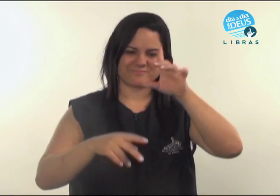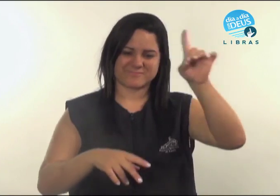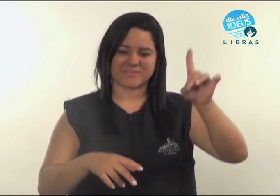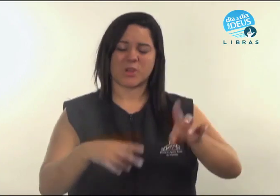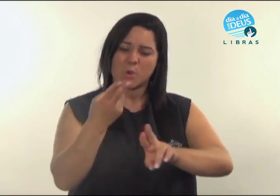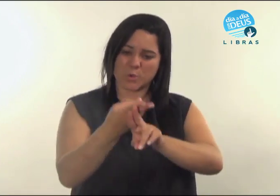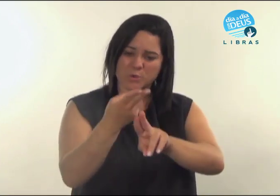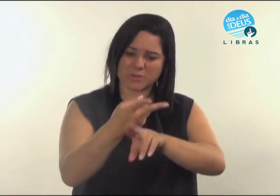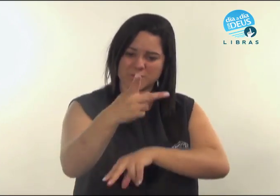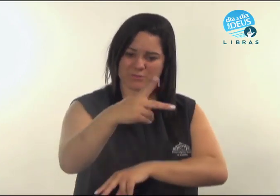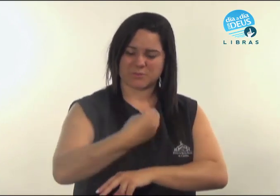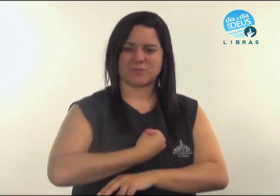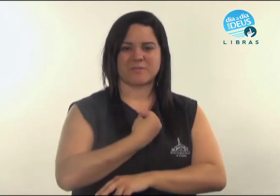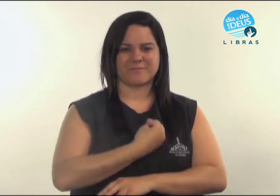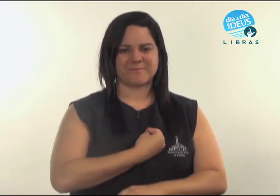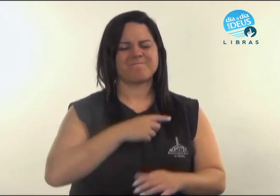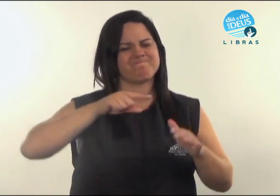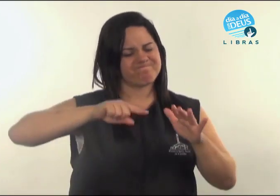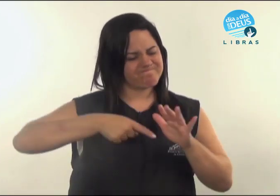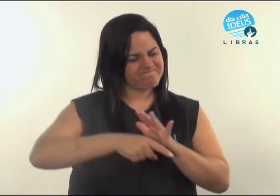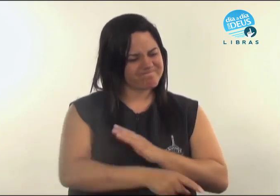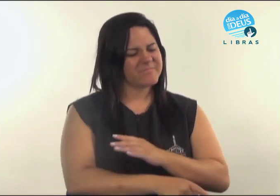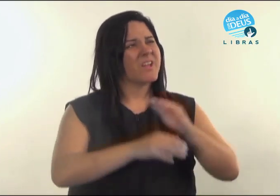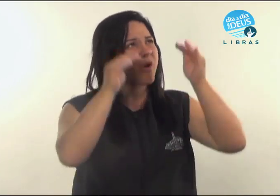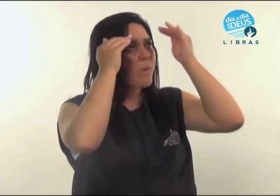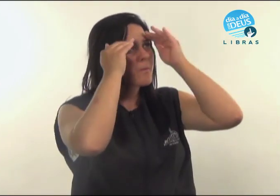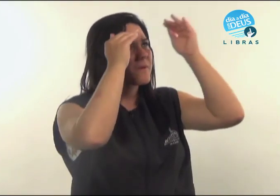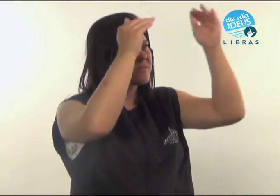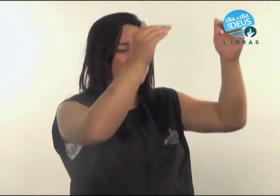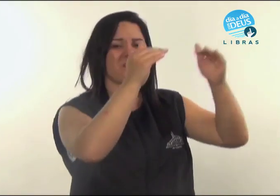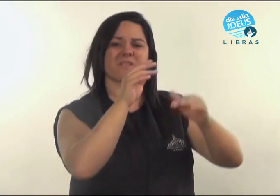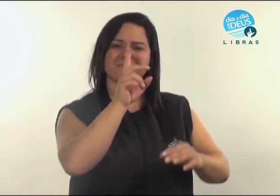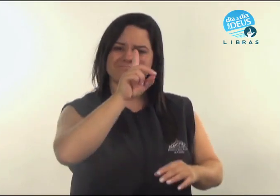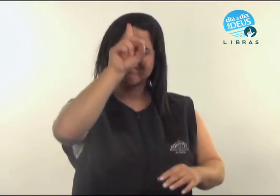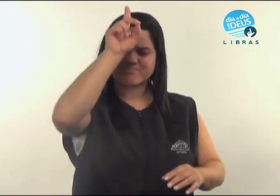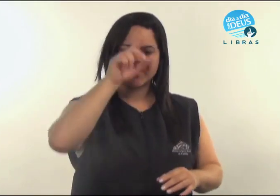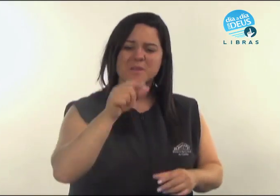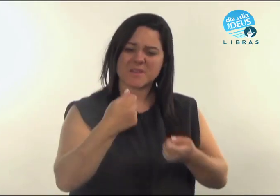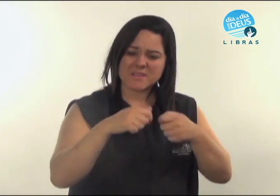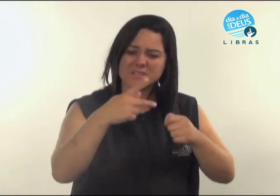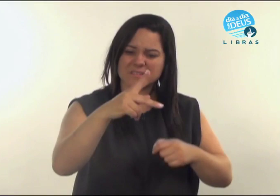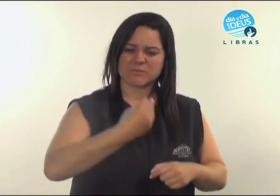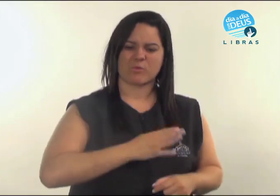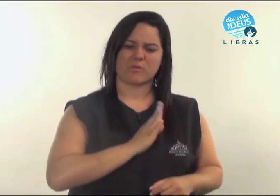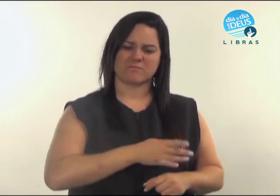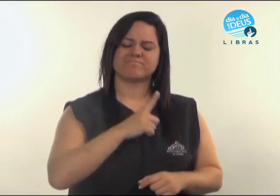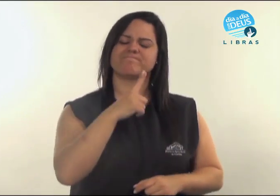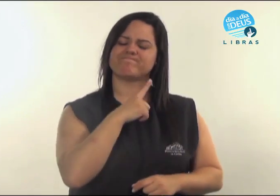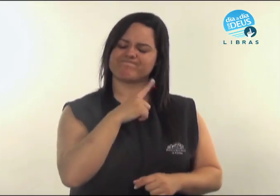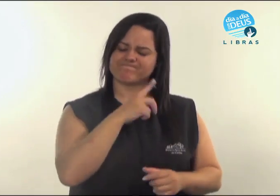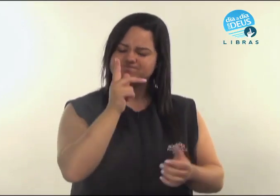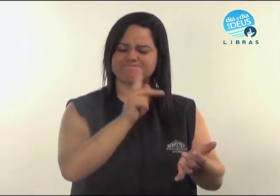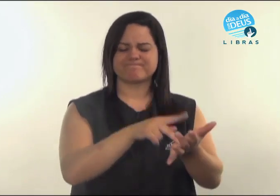do povo dele, através da tua vida. O profundo temor do Senhor precisa estar no teu coração,